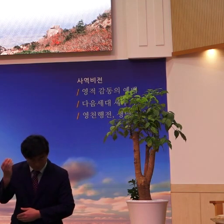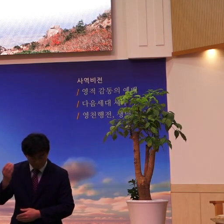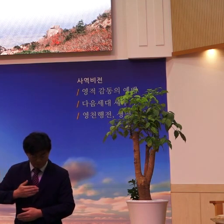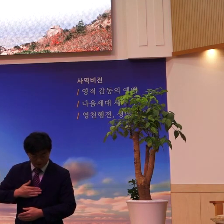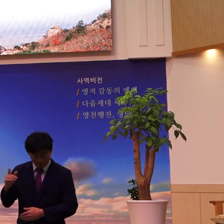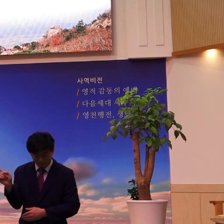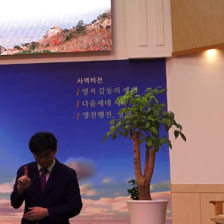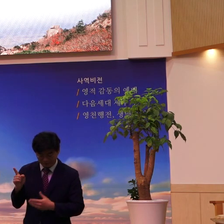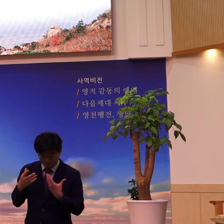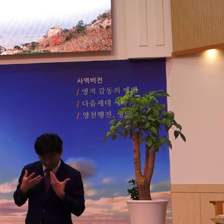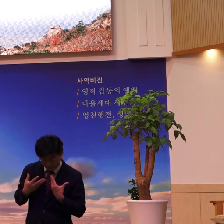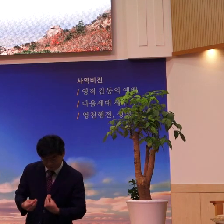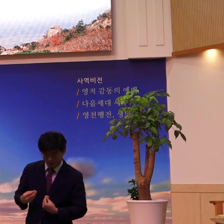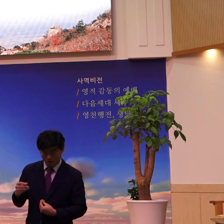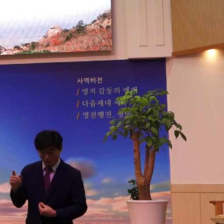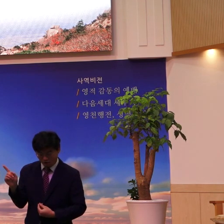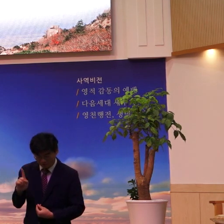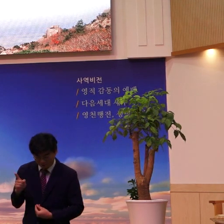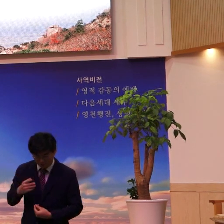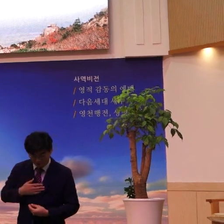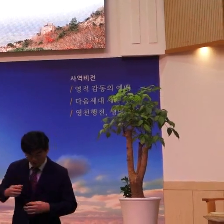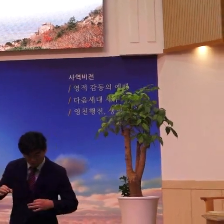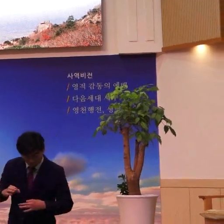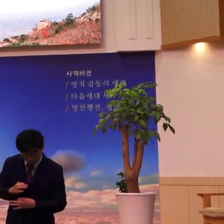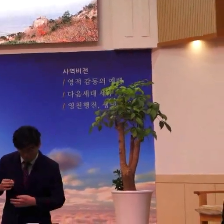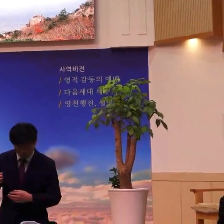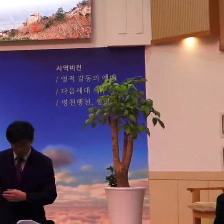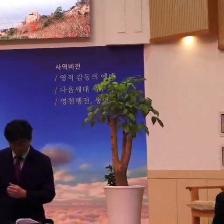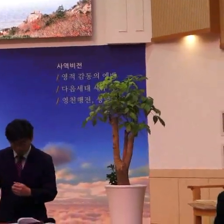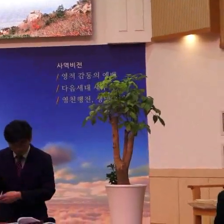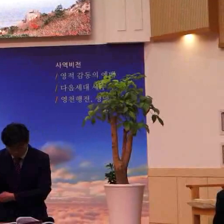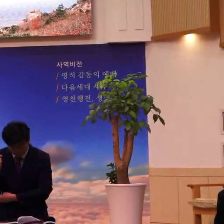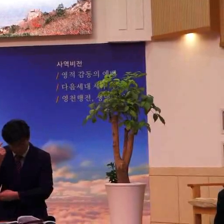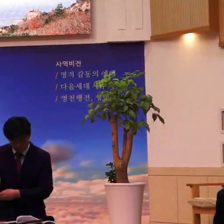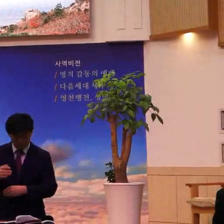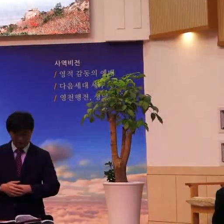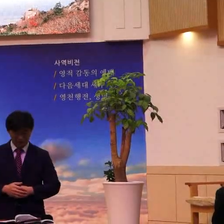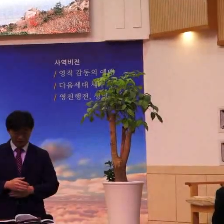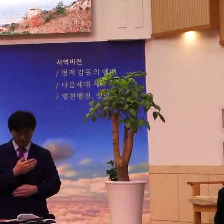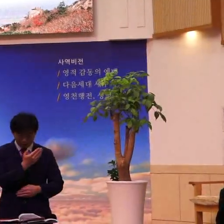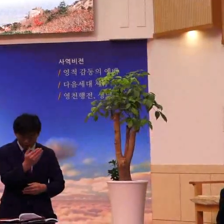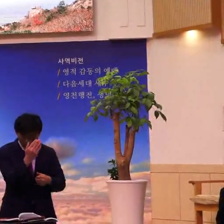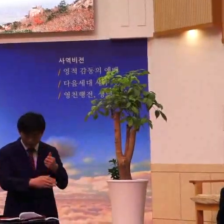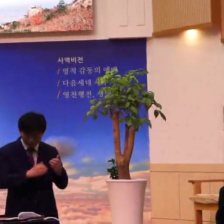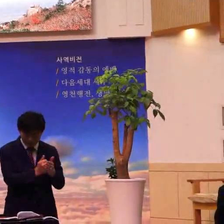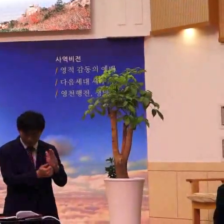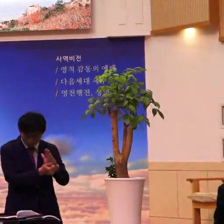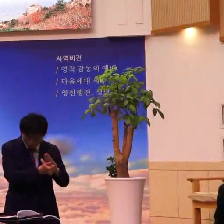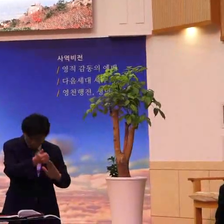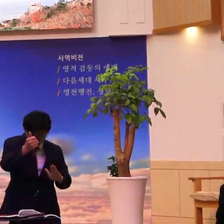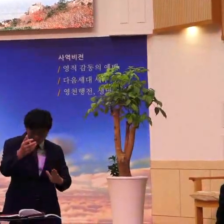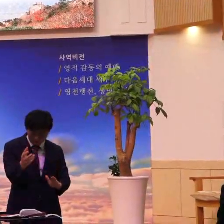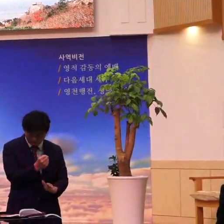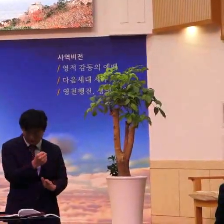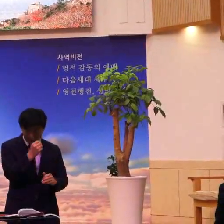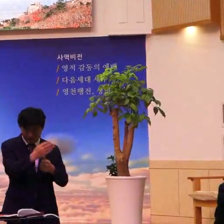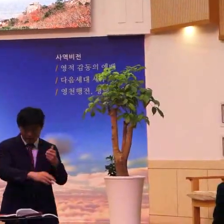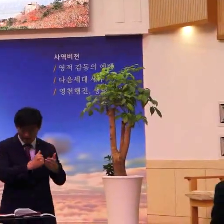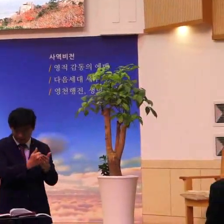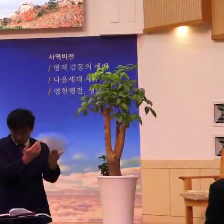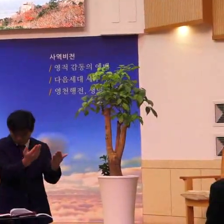내가 어찌하여 낙심하며 어찌하여 내 속에서 불안해하는가. 그는 하나님께 소망을 다하 그가